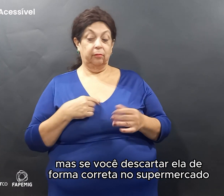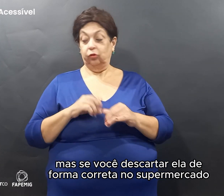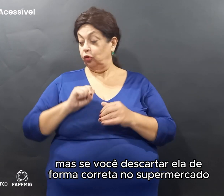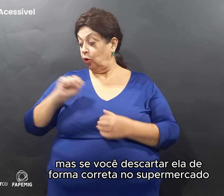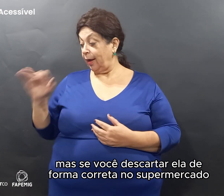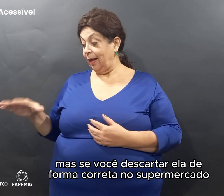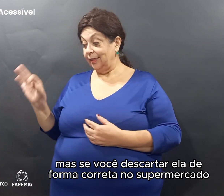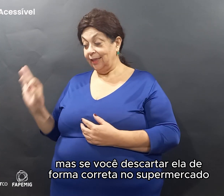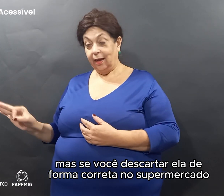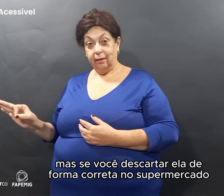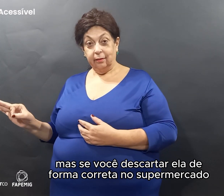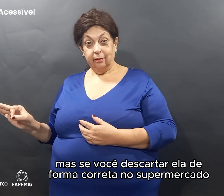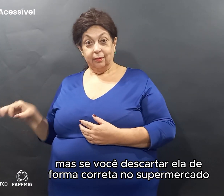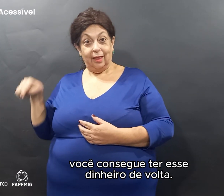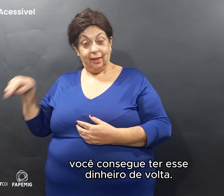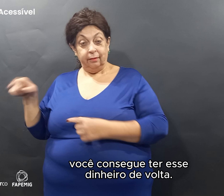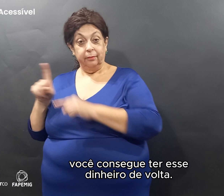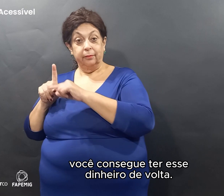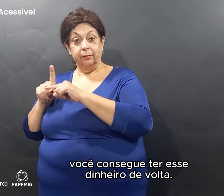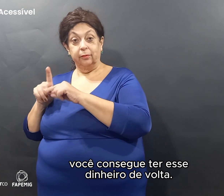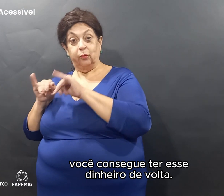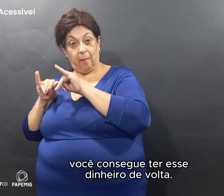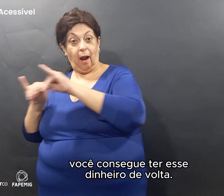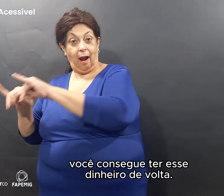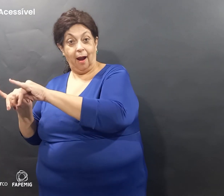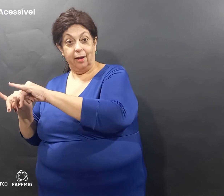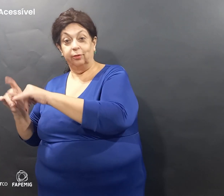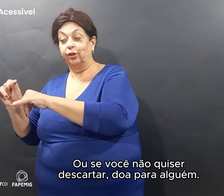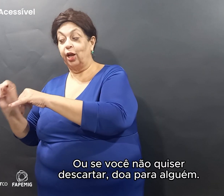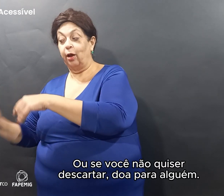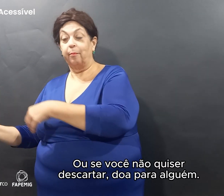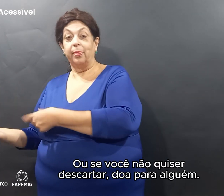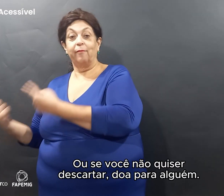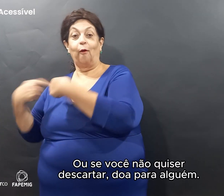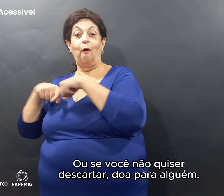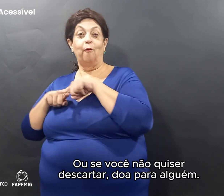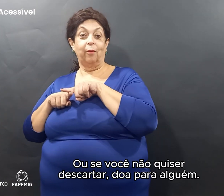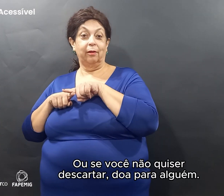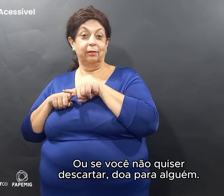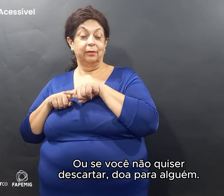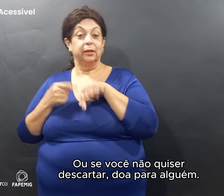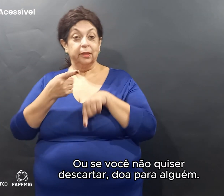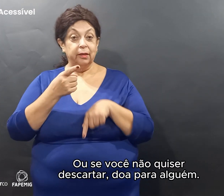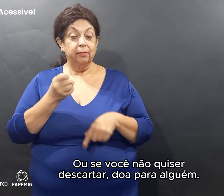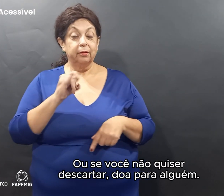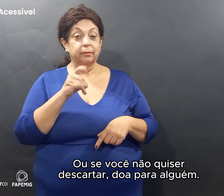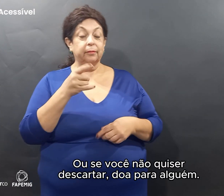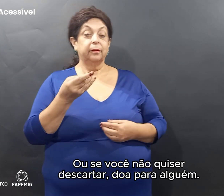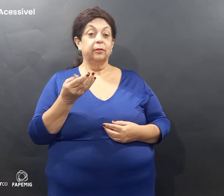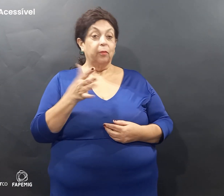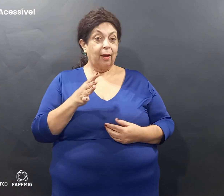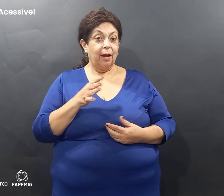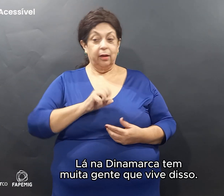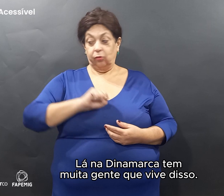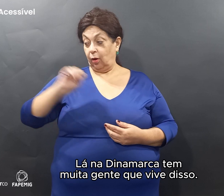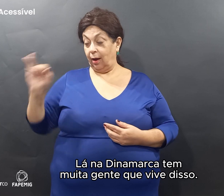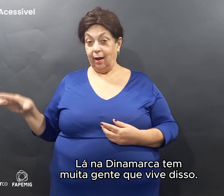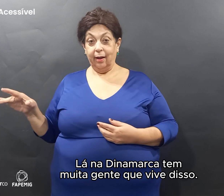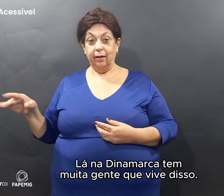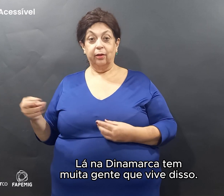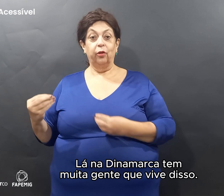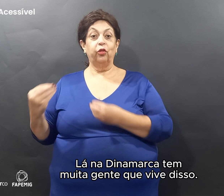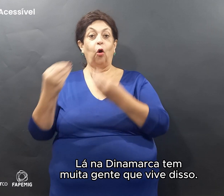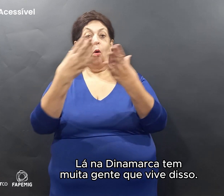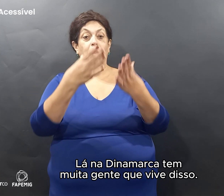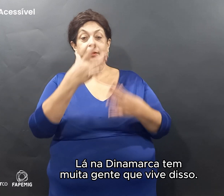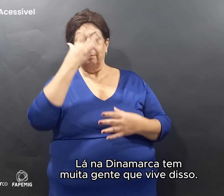forma correta no supermercado, você consegue ter esse dinheiro de volta. Ou se você não quiser descartar, doa para alguém. Lá na Dinamarca